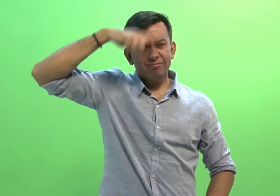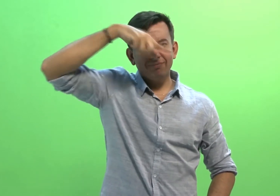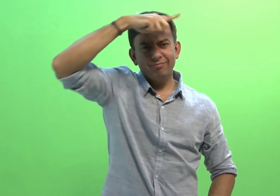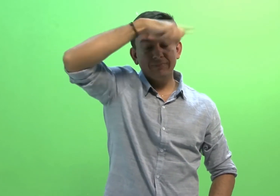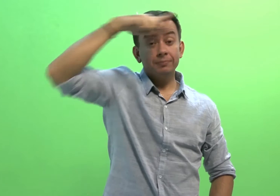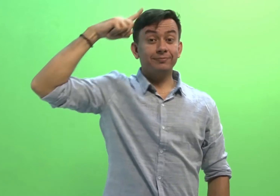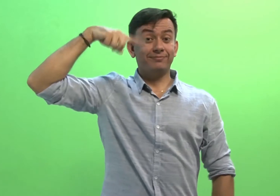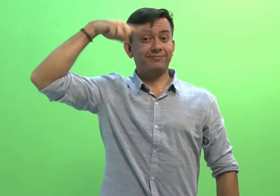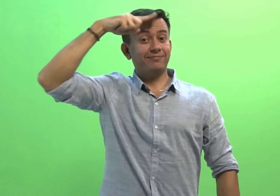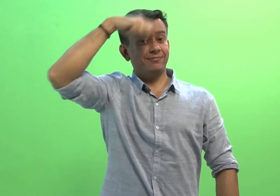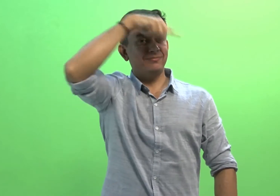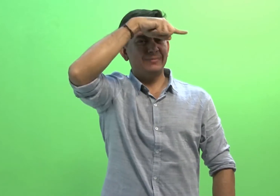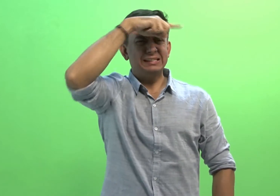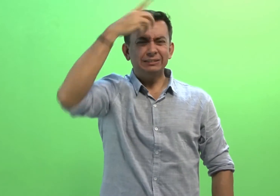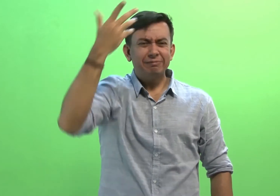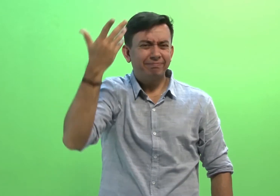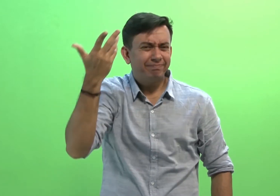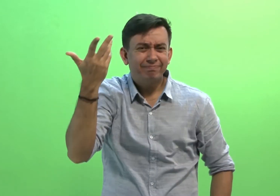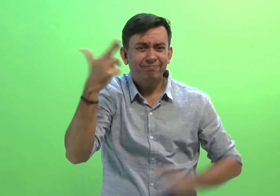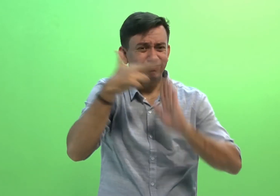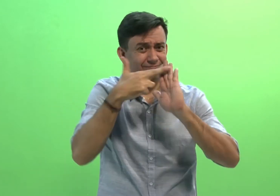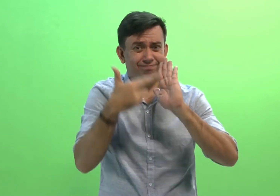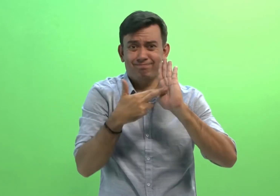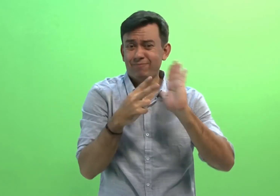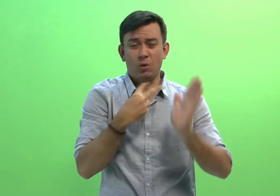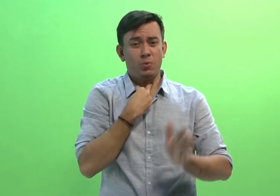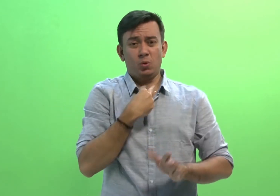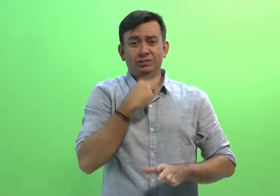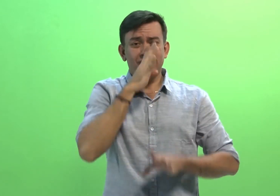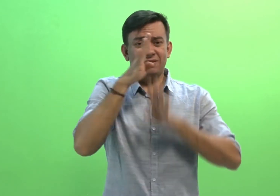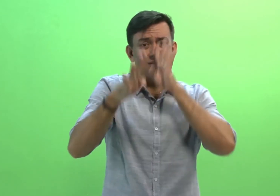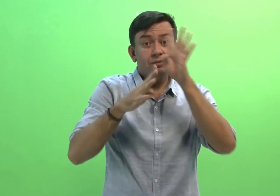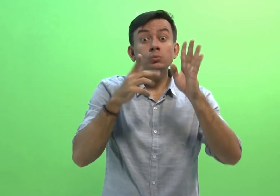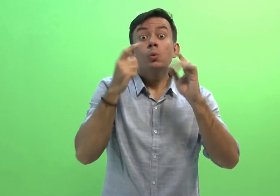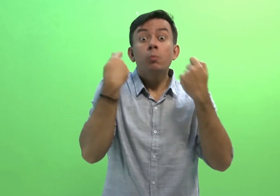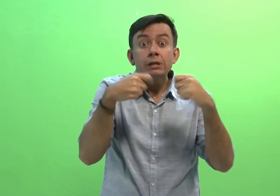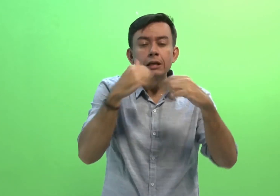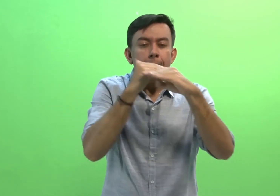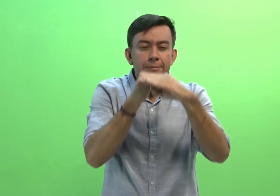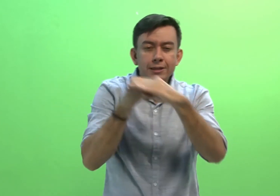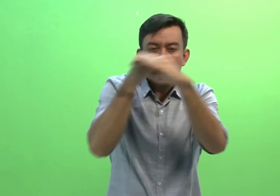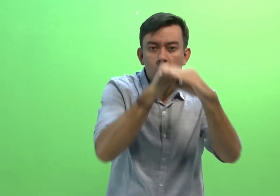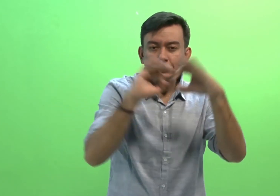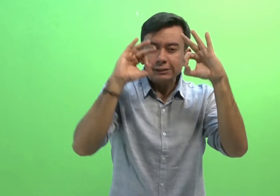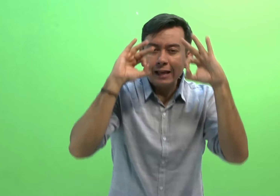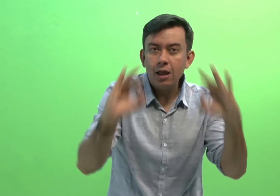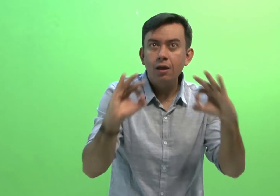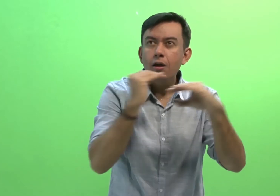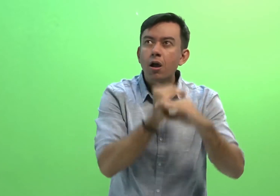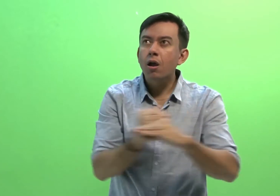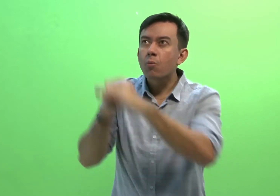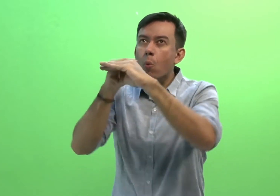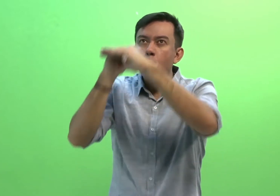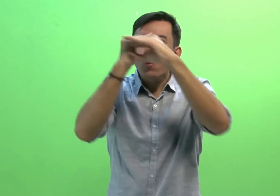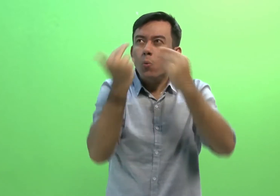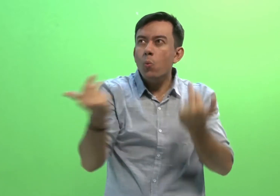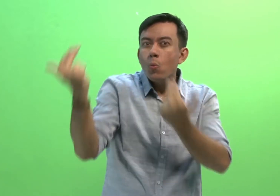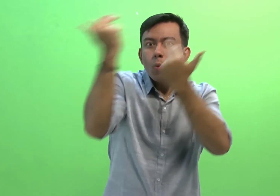ou em movimentos como se fosse de um gráfico em estatística. Tem que ser